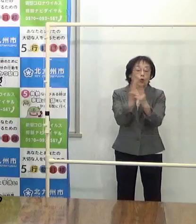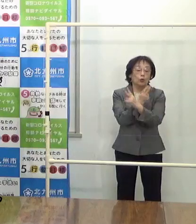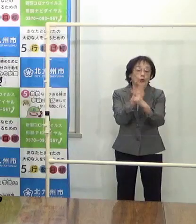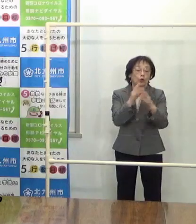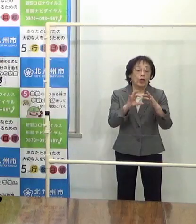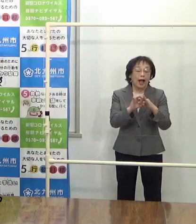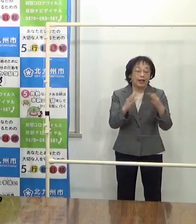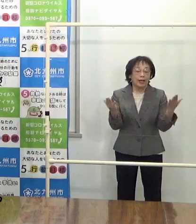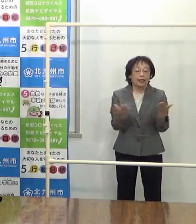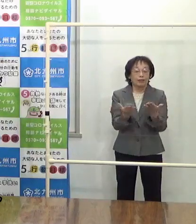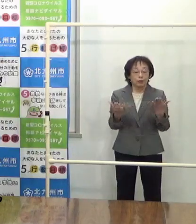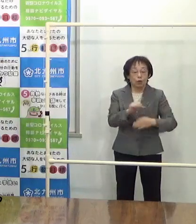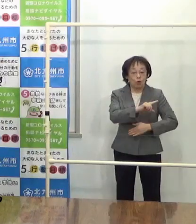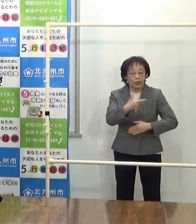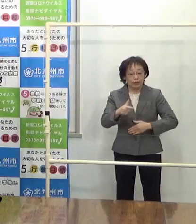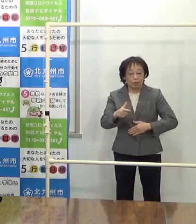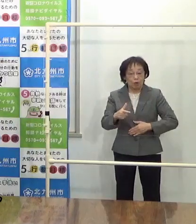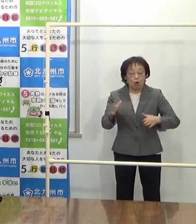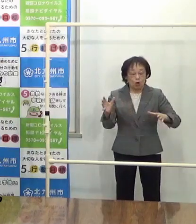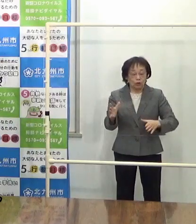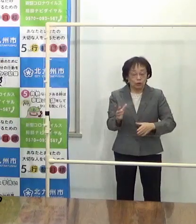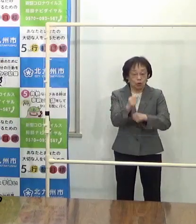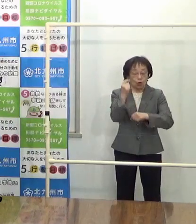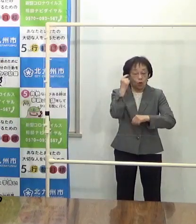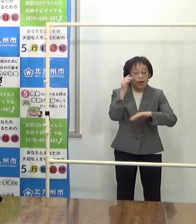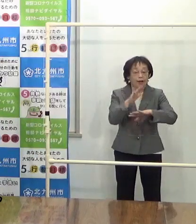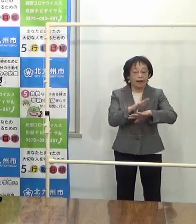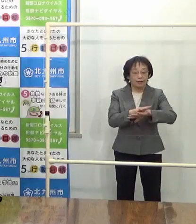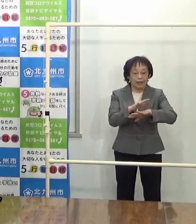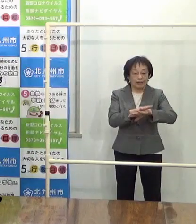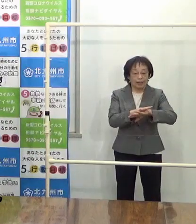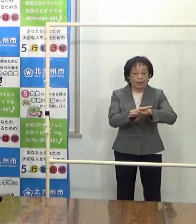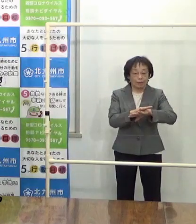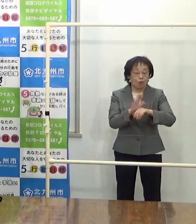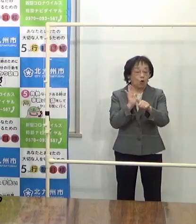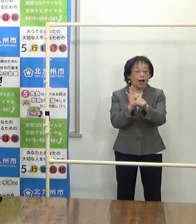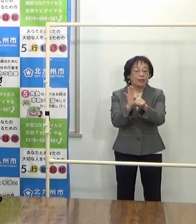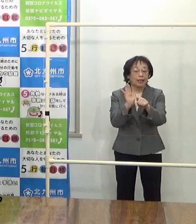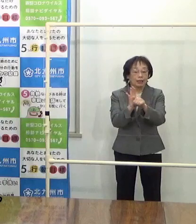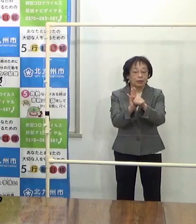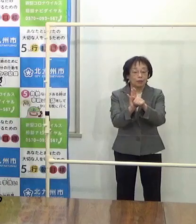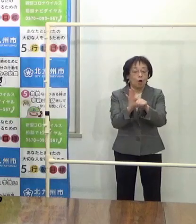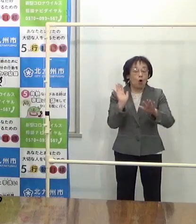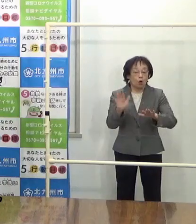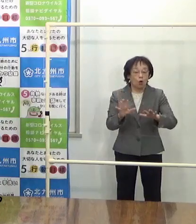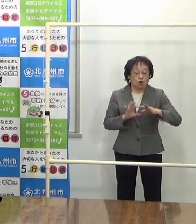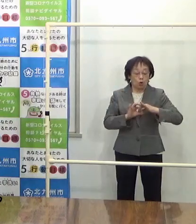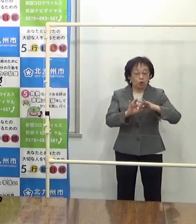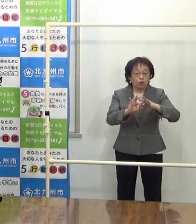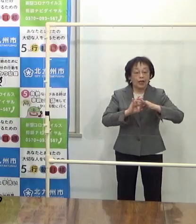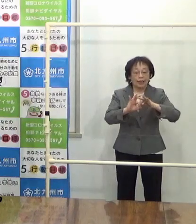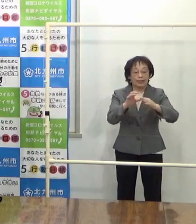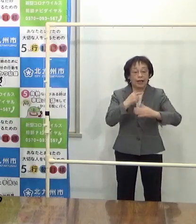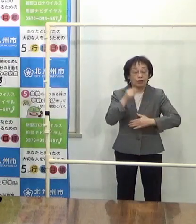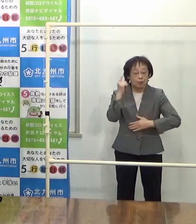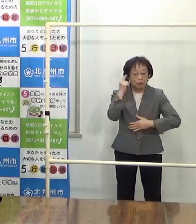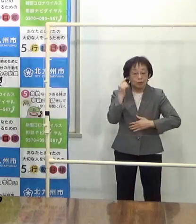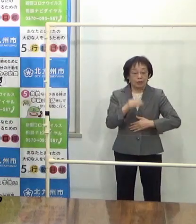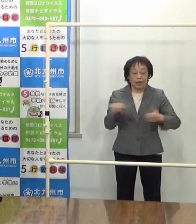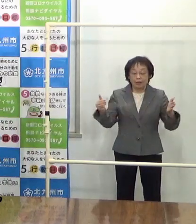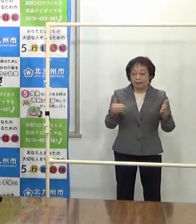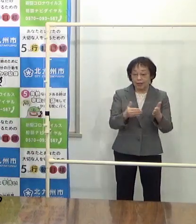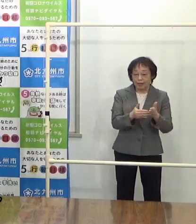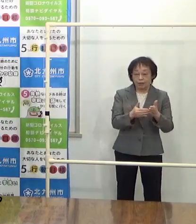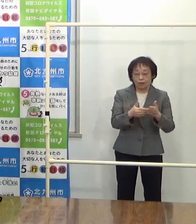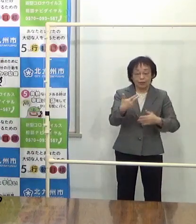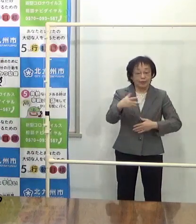連産業の総合拠点化というものの後押しにもつなげていきたいのであります。結びに本市